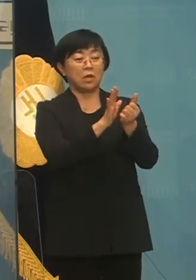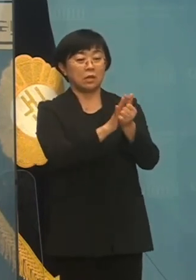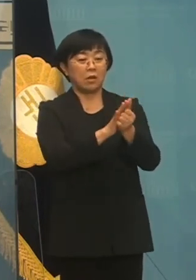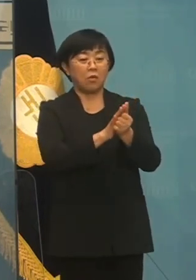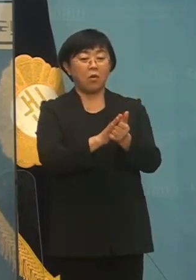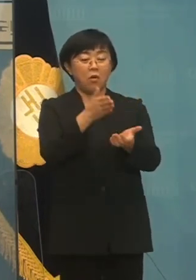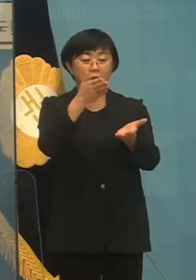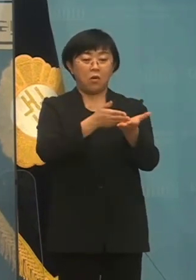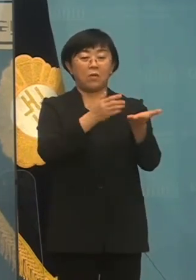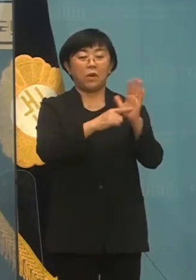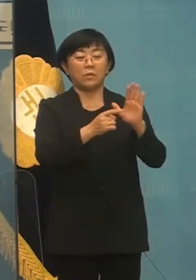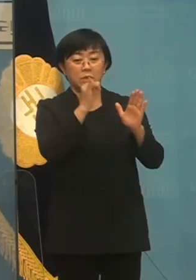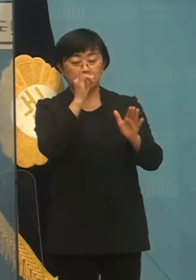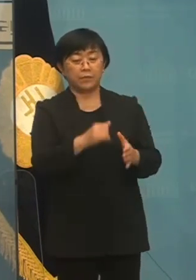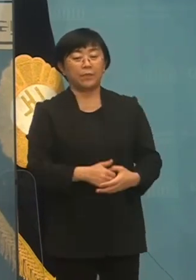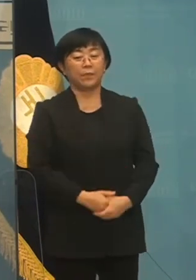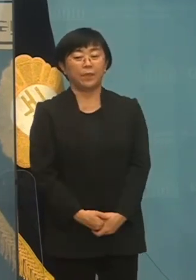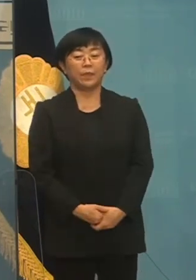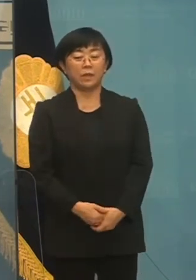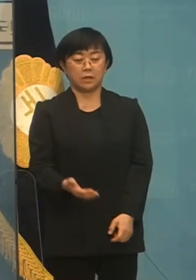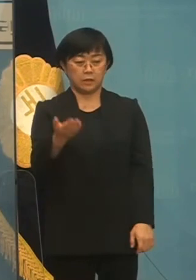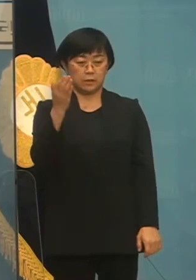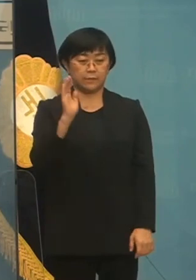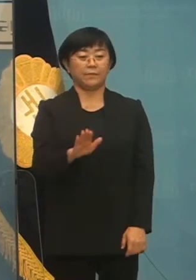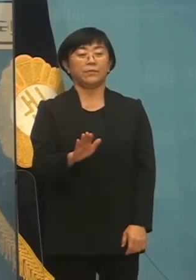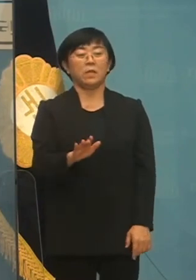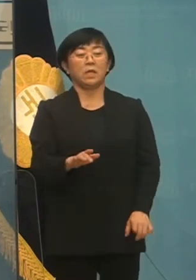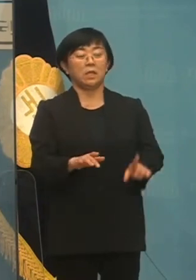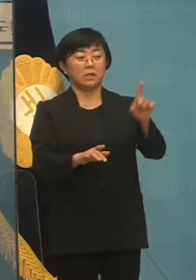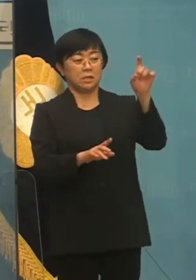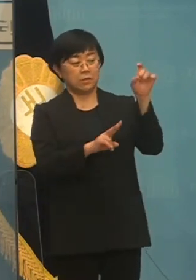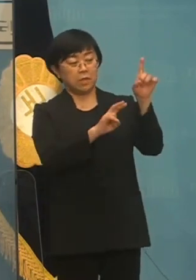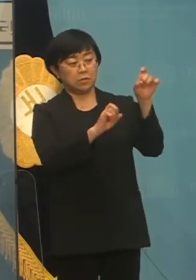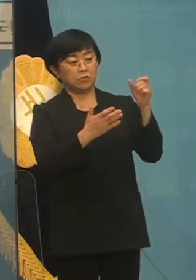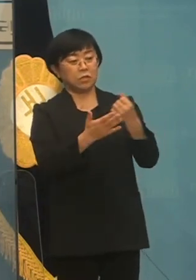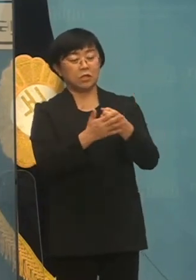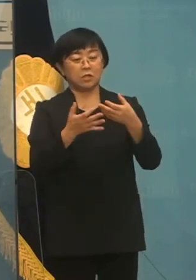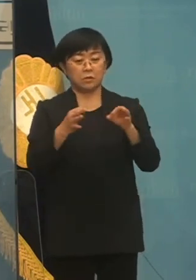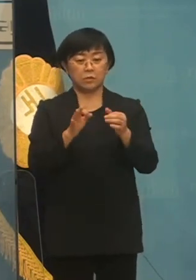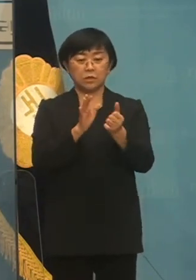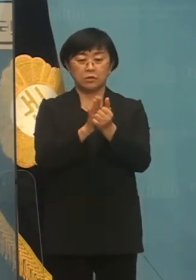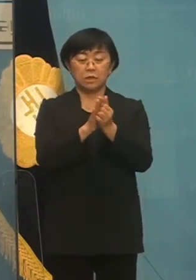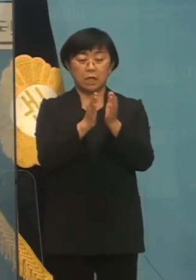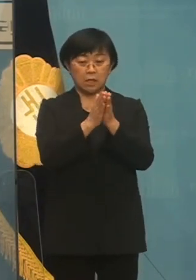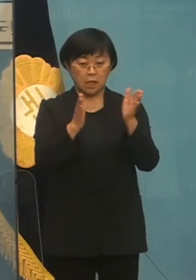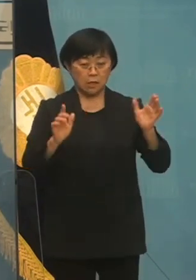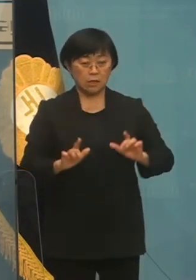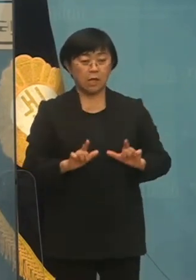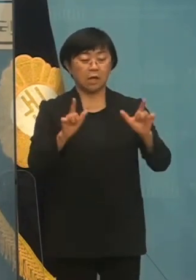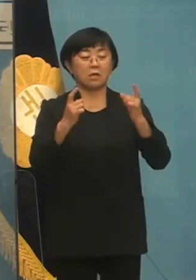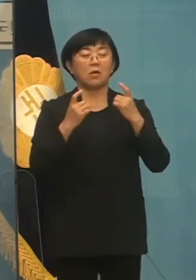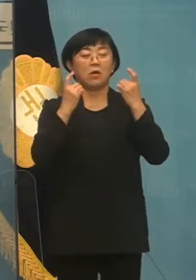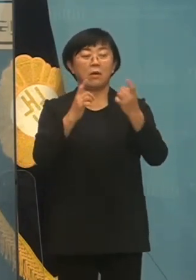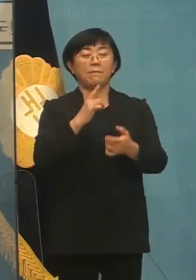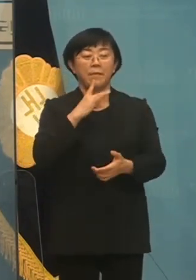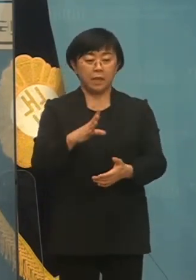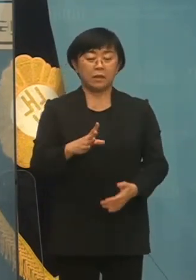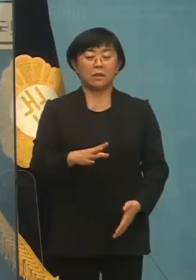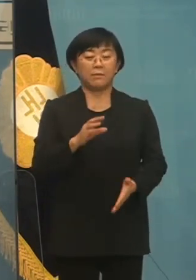하겠다고 언론에 발표하였습니다. 그러나 11월 29일 금융 지원이 시작된 날